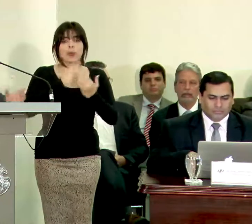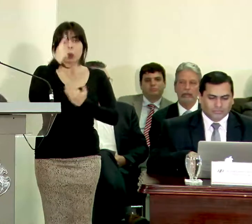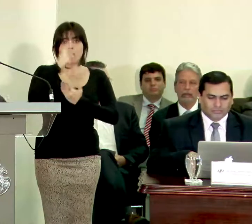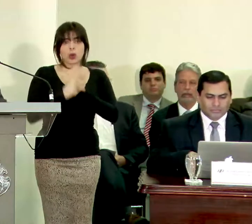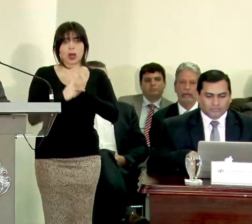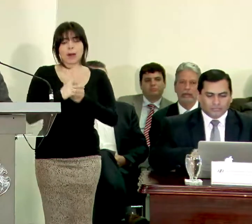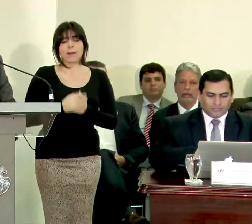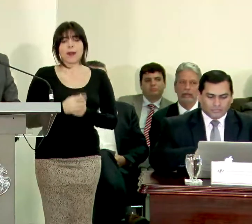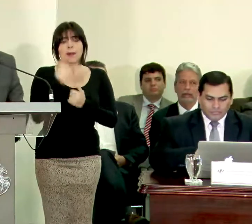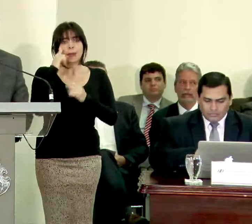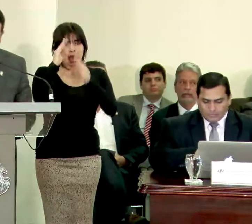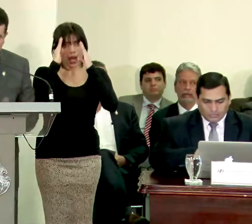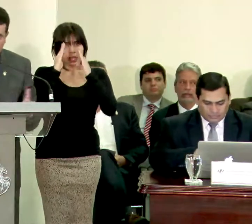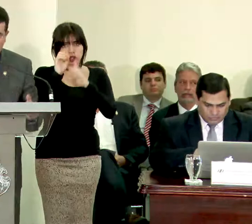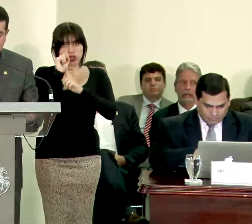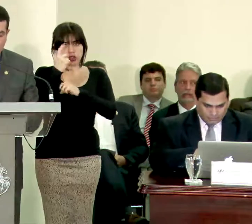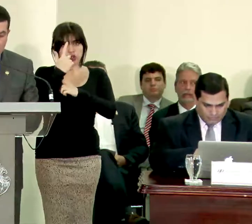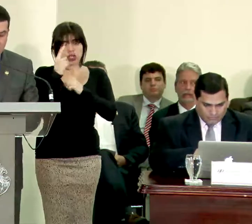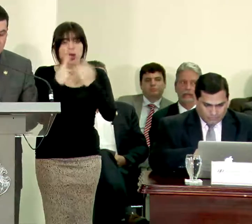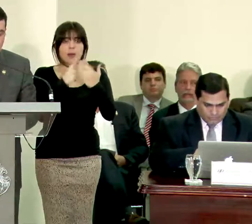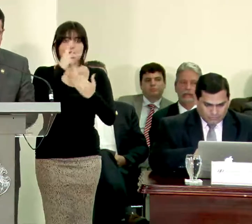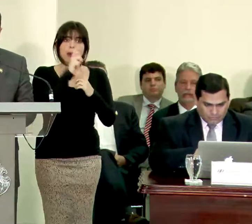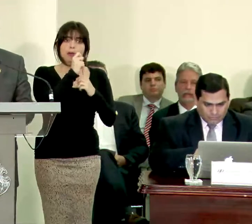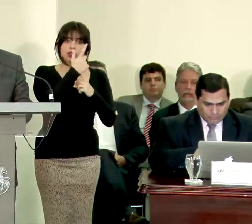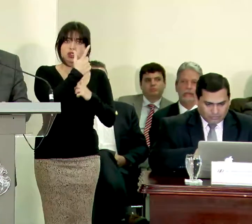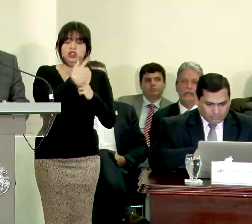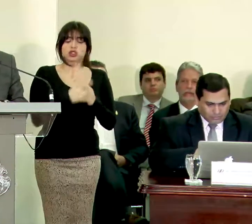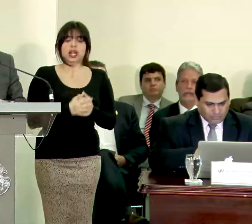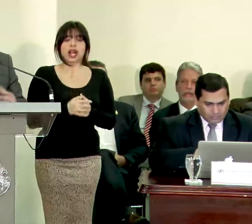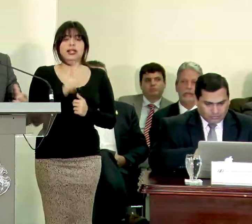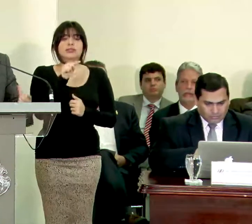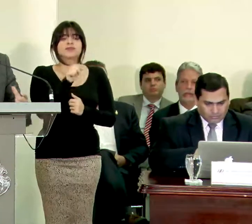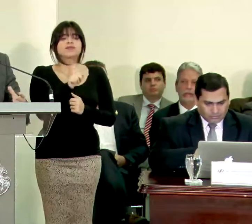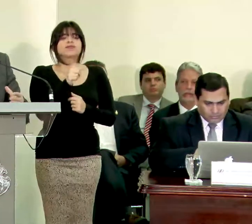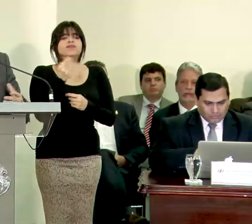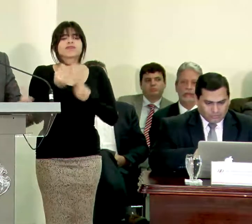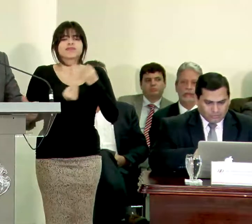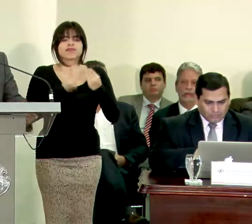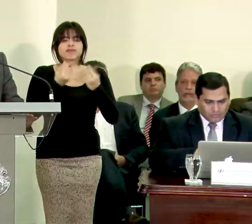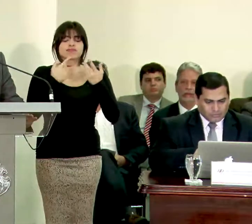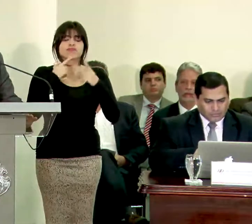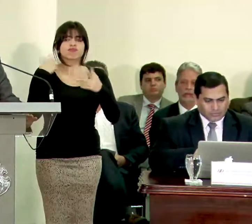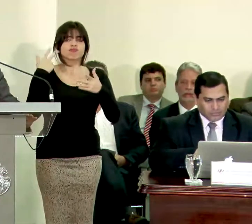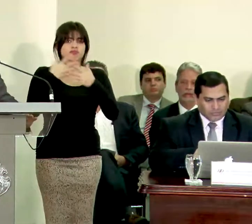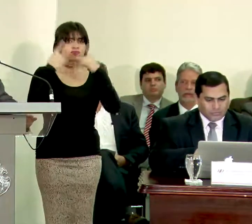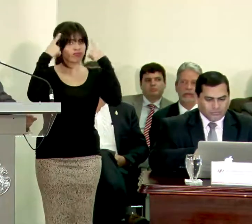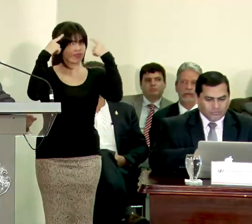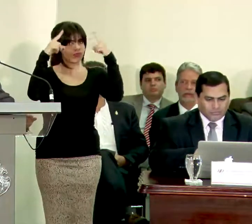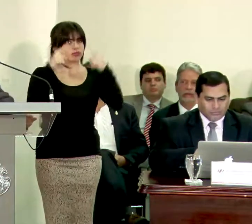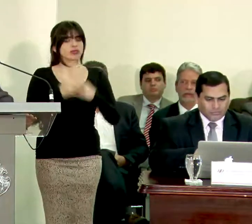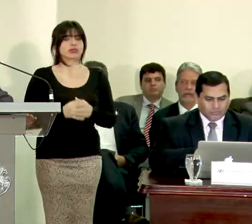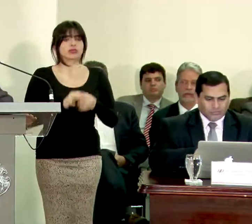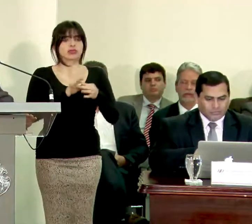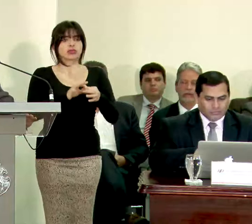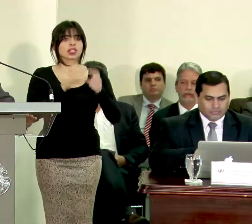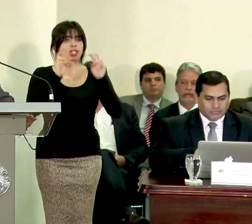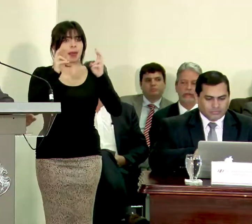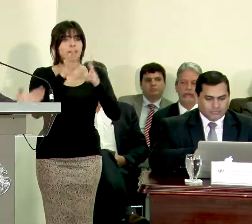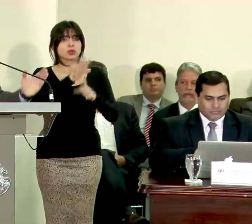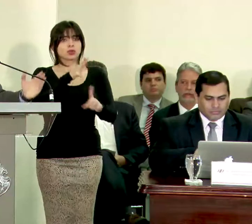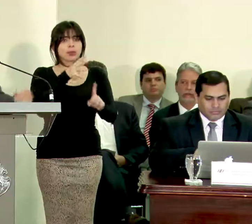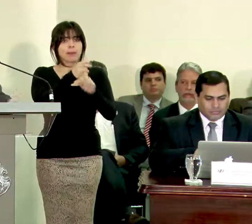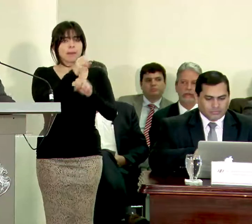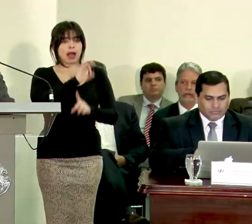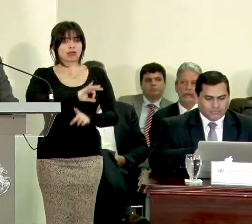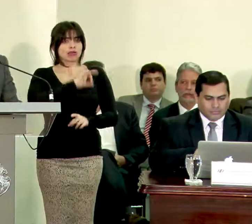de atención social o programas sociales que están siendo exitosos en términos de su